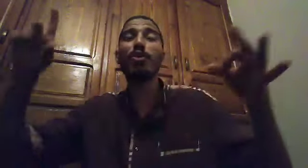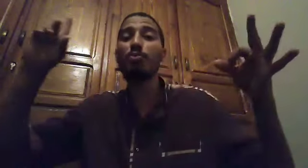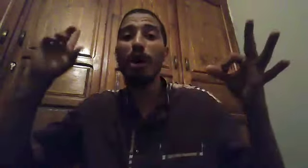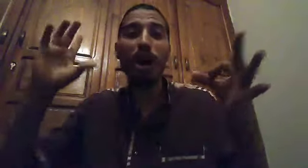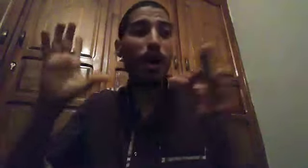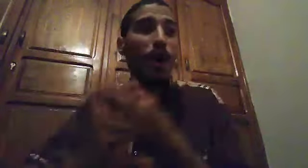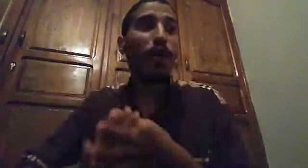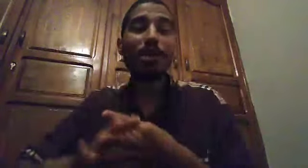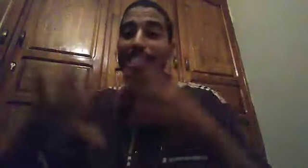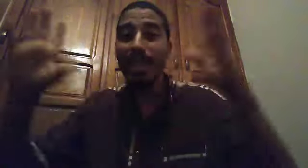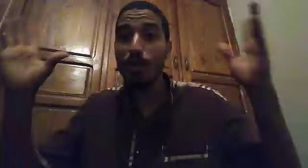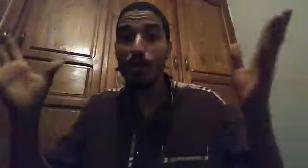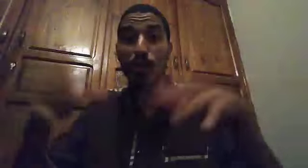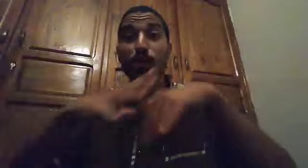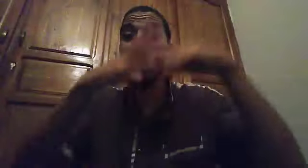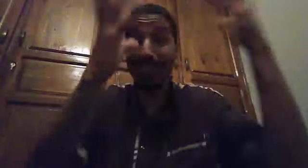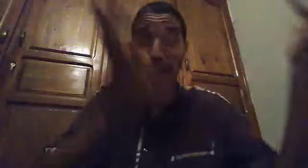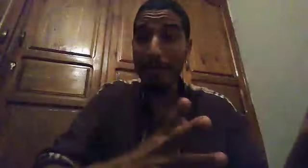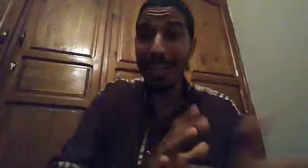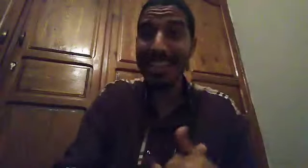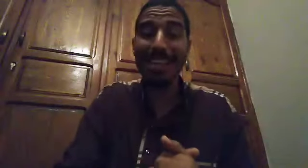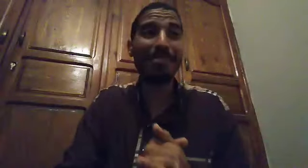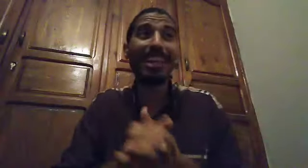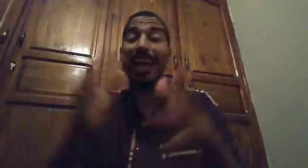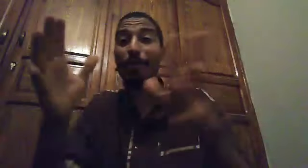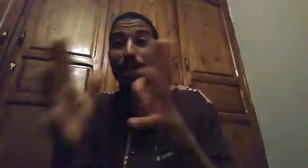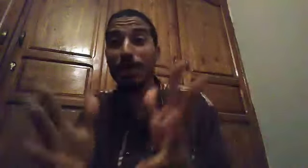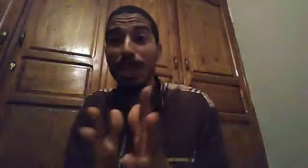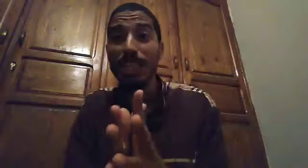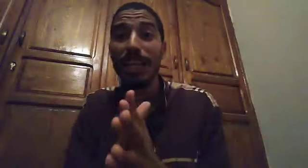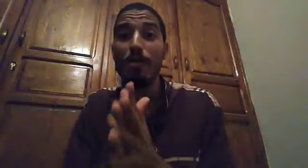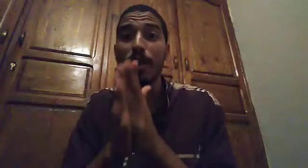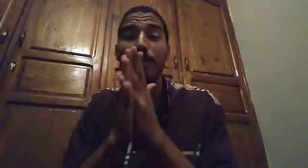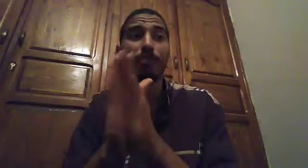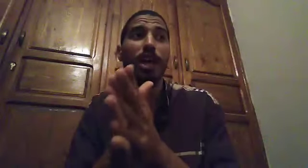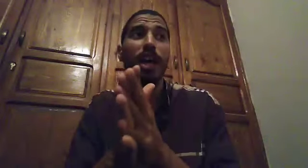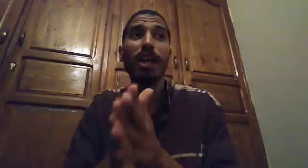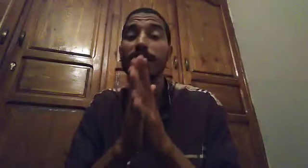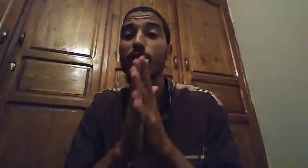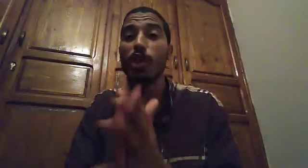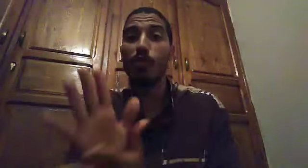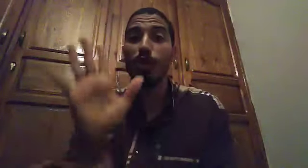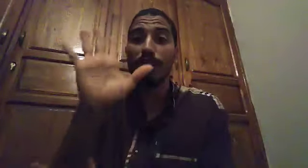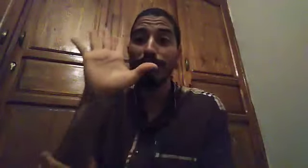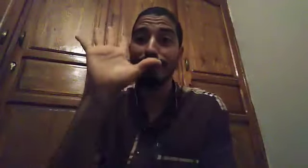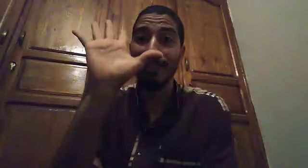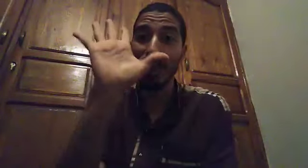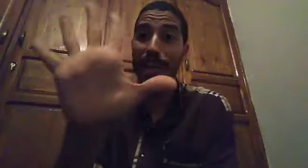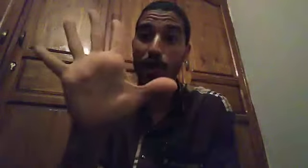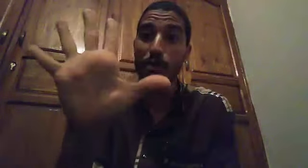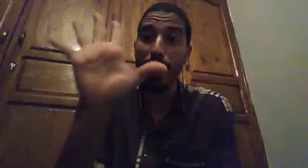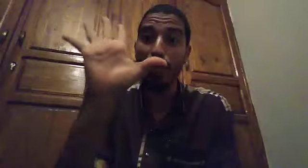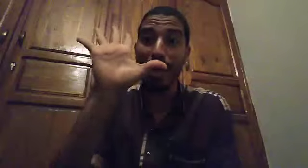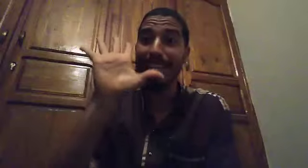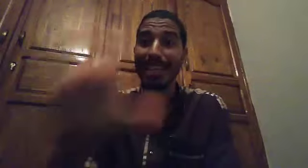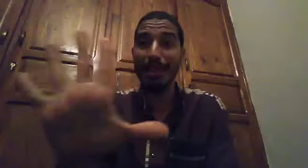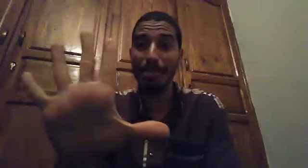الكوبا وميسي دار كل شيء والكرة الذهبية اللي جاية في الطريق، قبل ما نهضروا على هادشي كامل خصنا هو الاول نشرح لكم المعنى ديال الخمسة